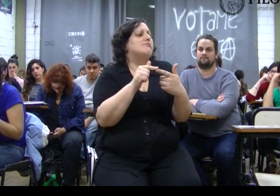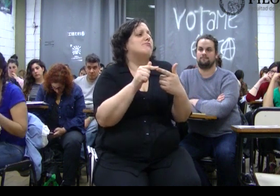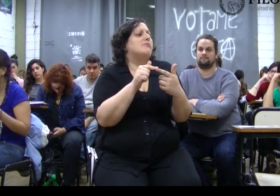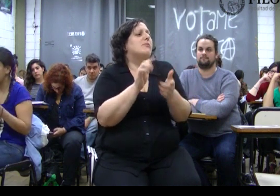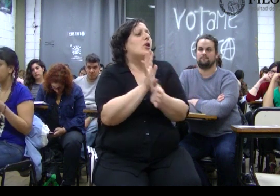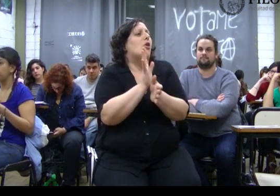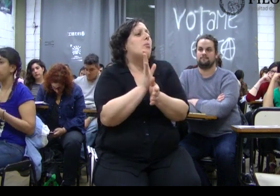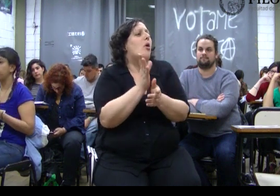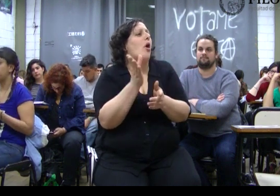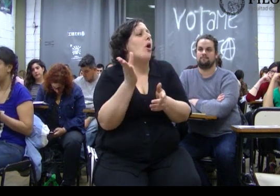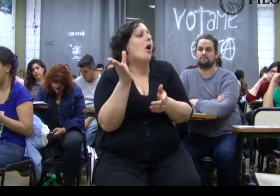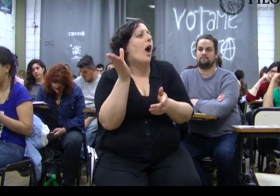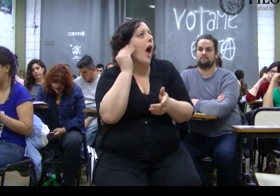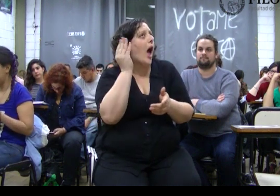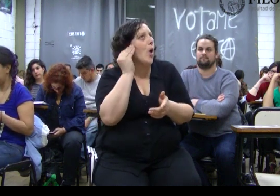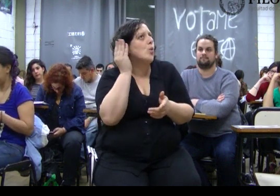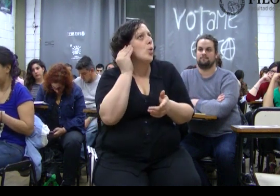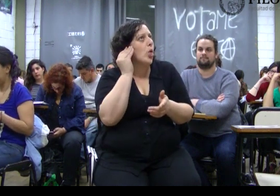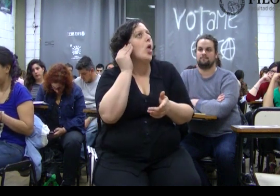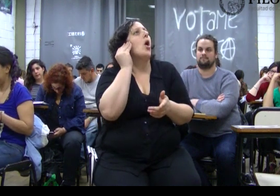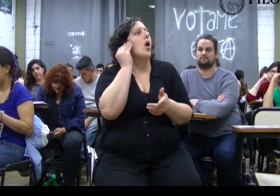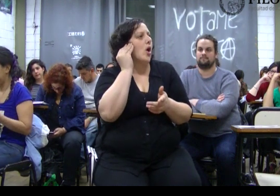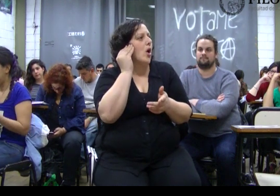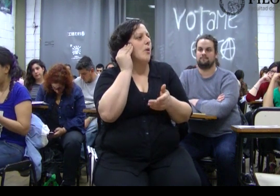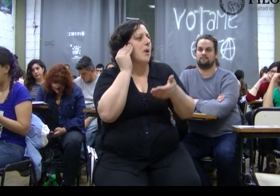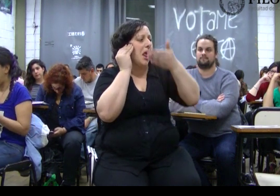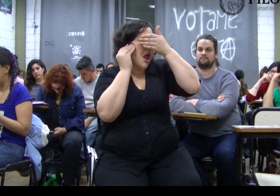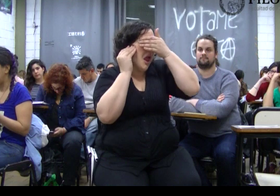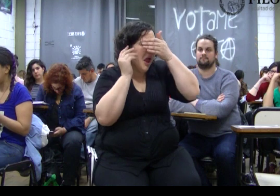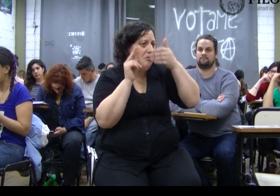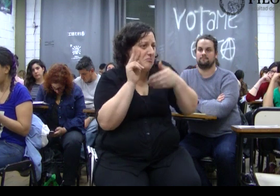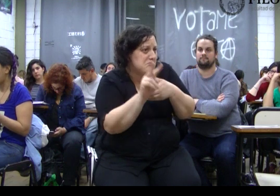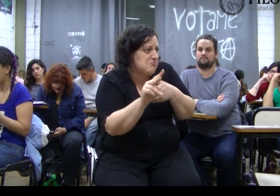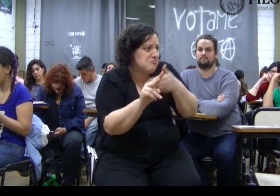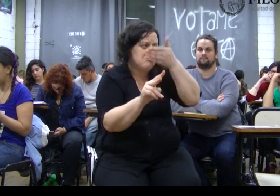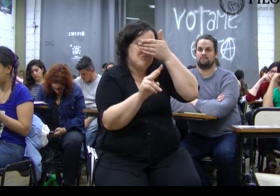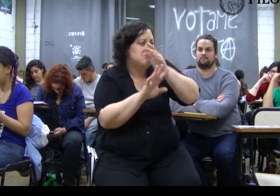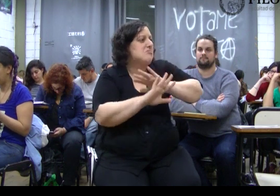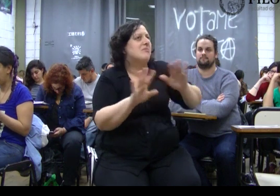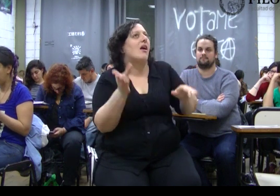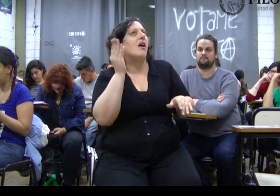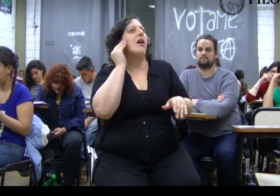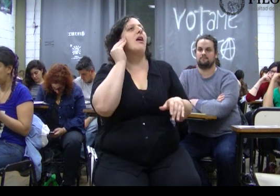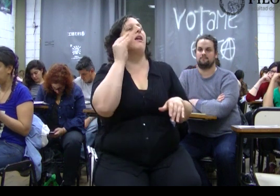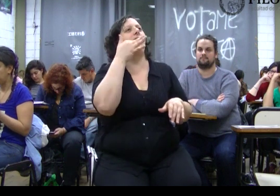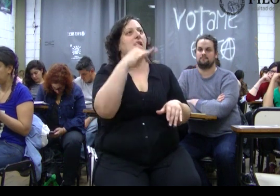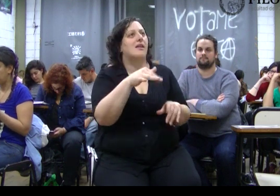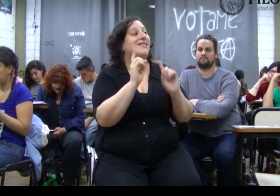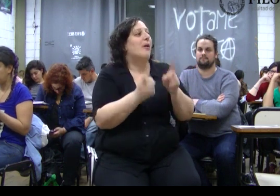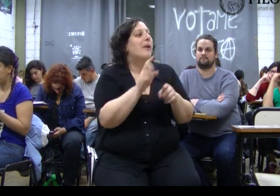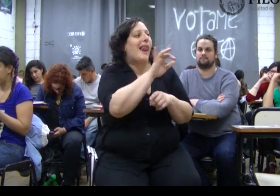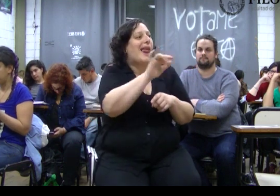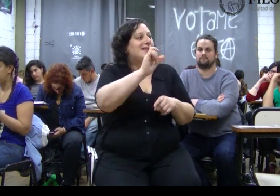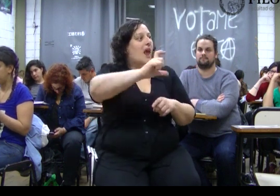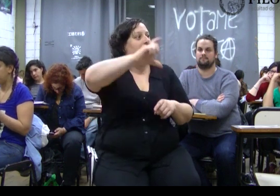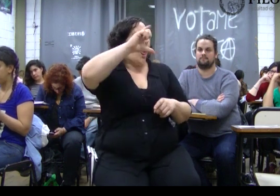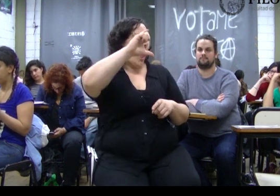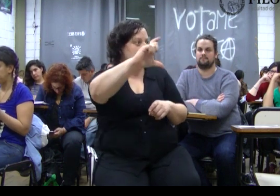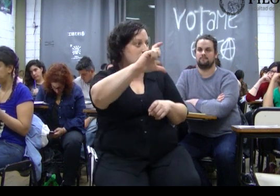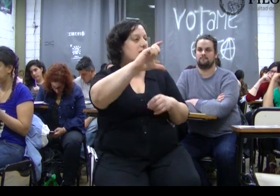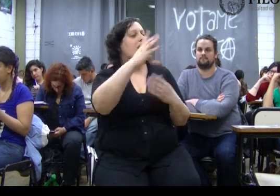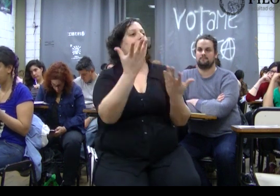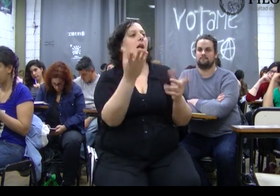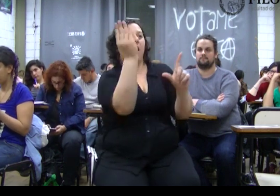audio, que pueda tener letra grande, que esté acompañado de gráficos, que sea de lenguaje simple